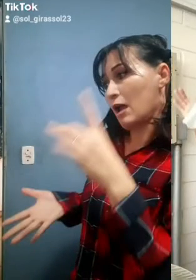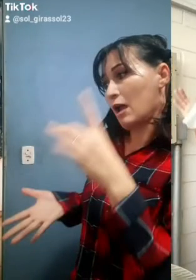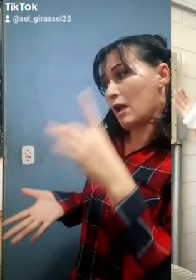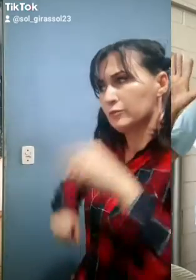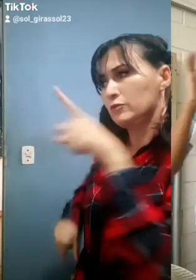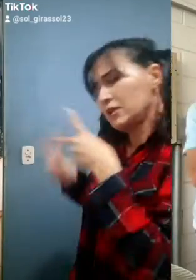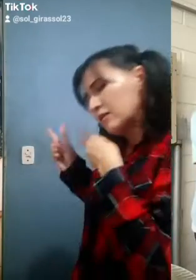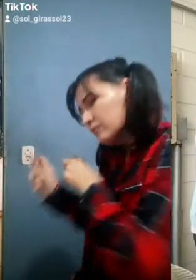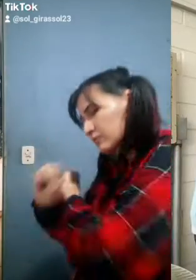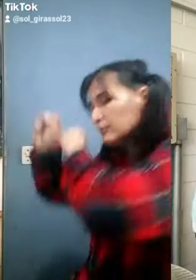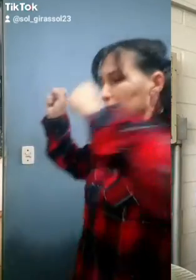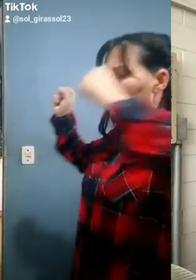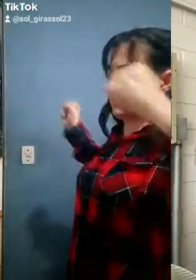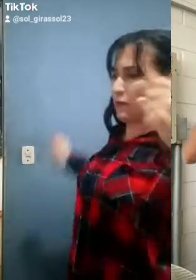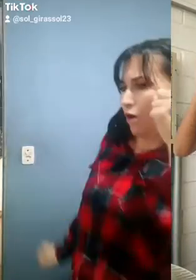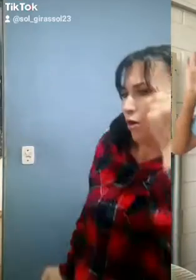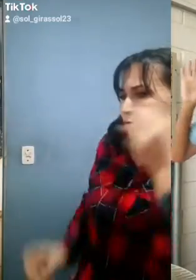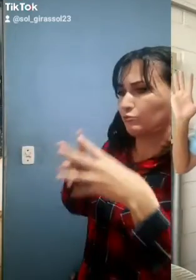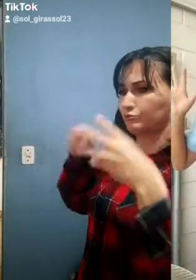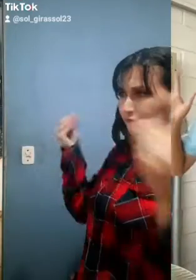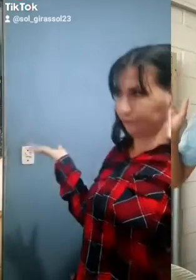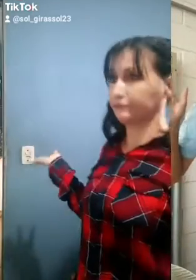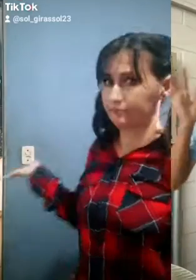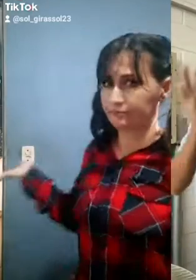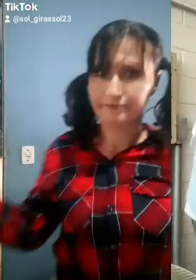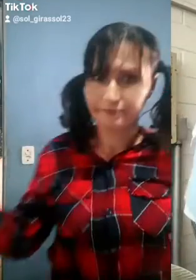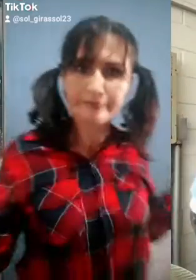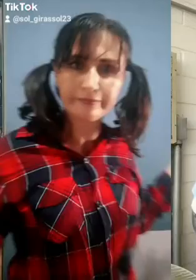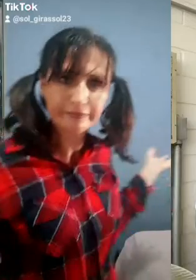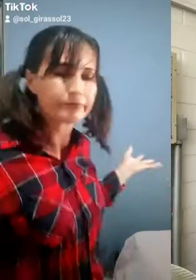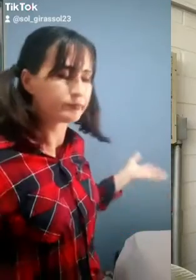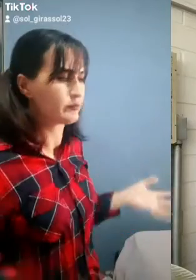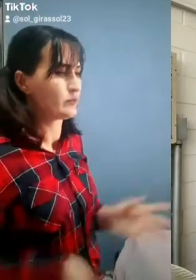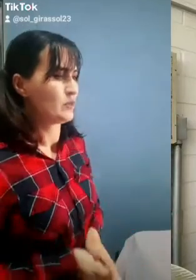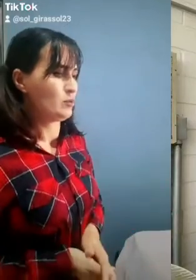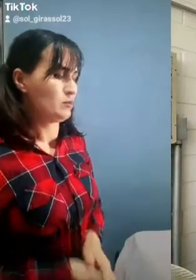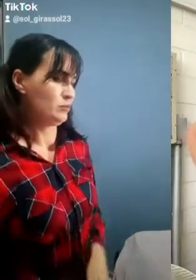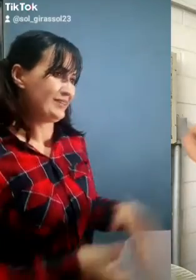sim que é amar, eu não quero te acordar e estragar o teu sono.